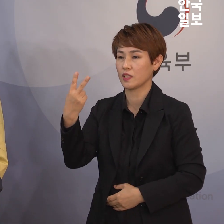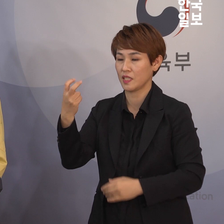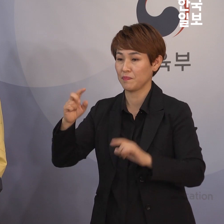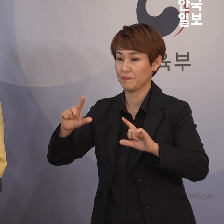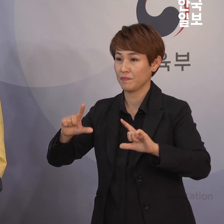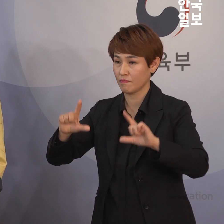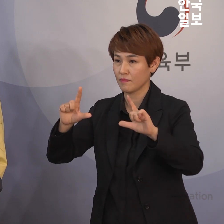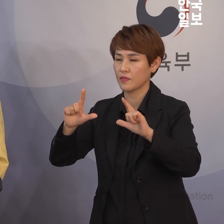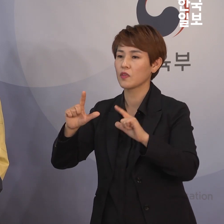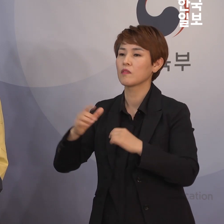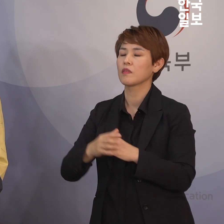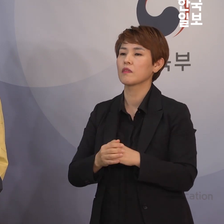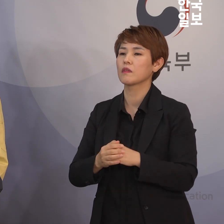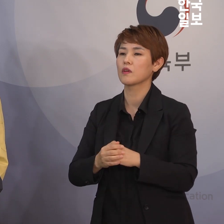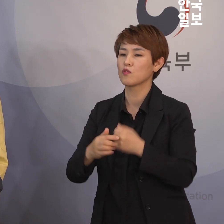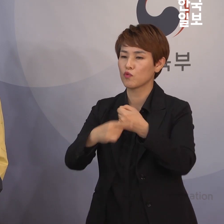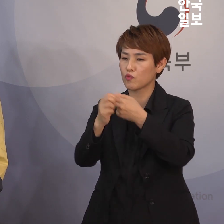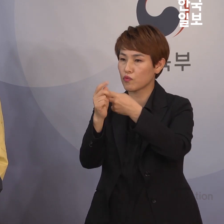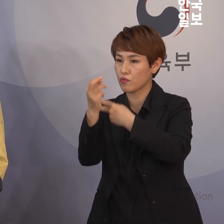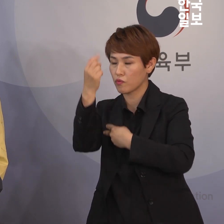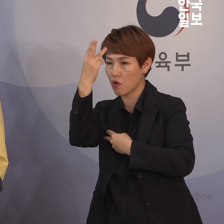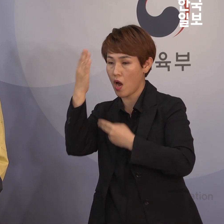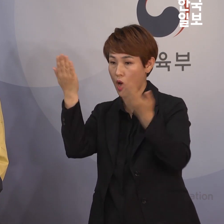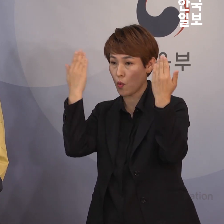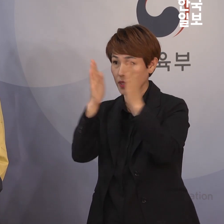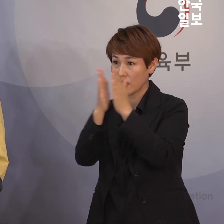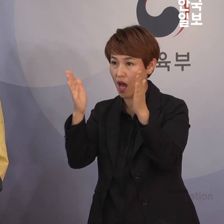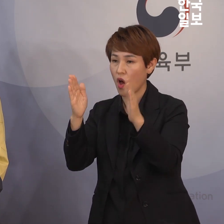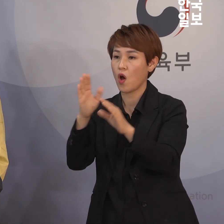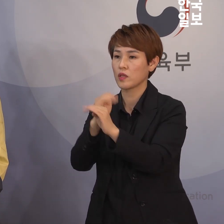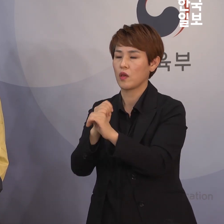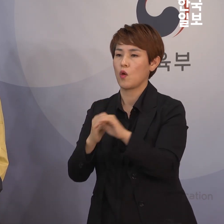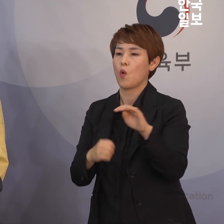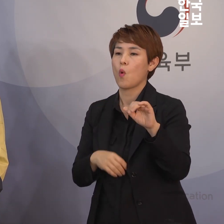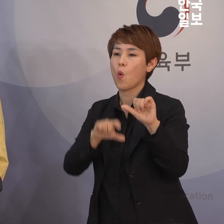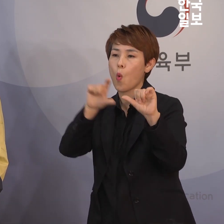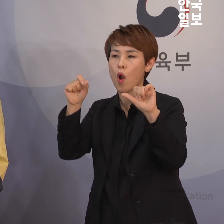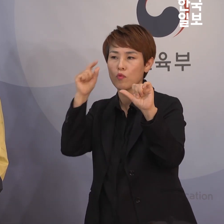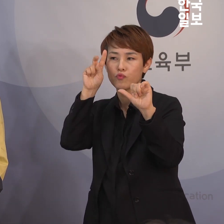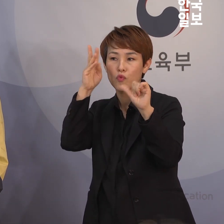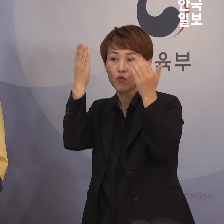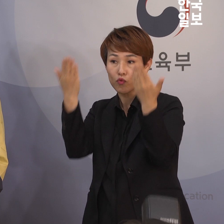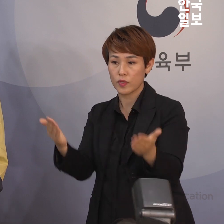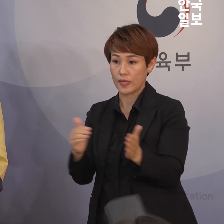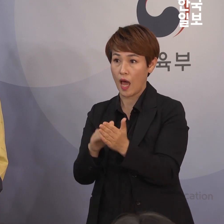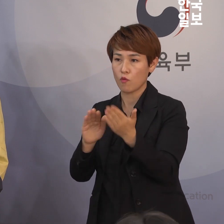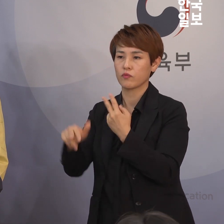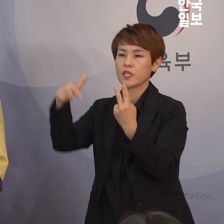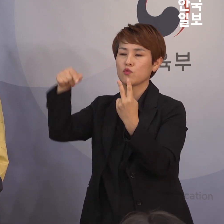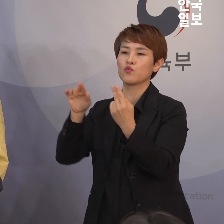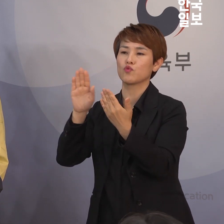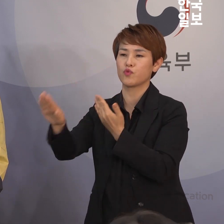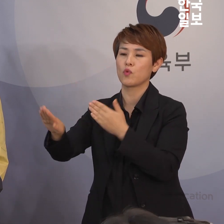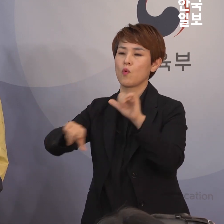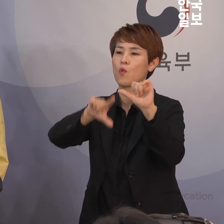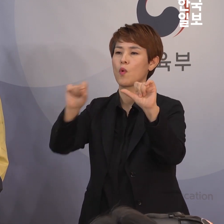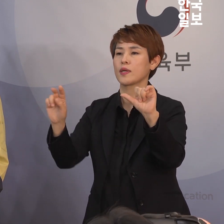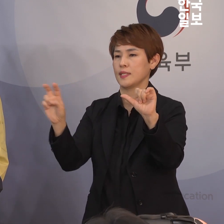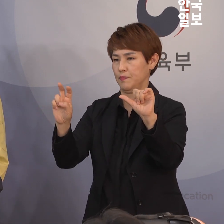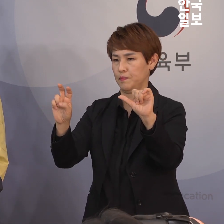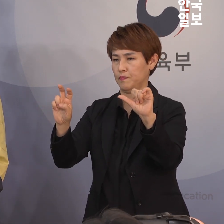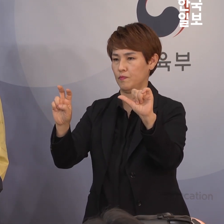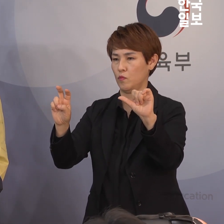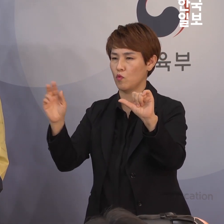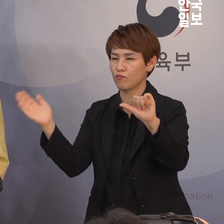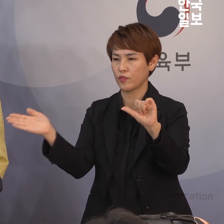2020학년도 유초중고 특수학교의 등교 수업은 5월 연휴가 끝난 후 2주 뒤인 5월